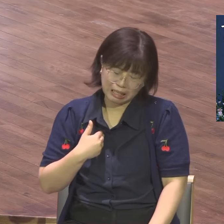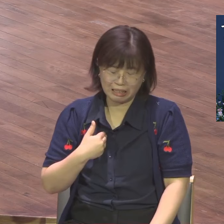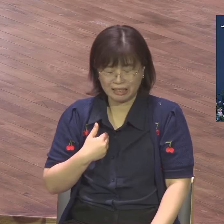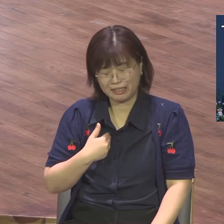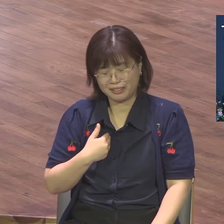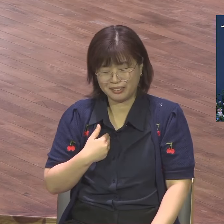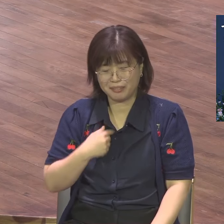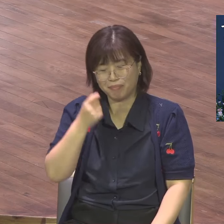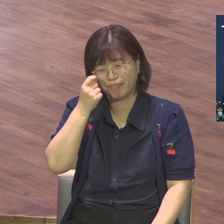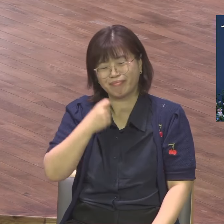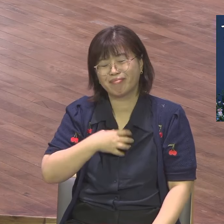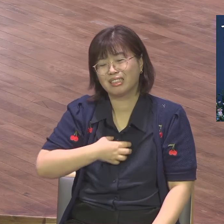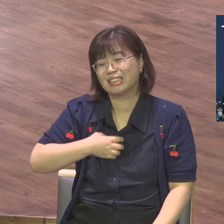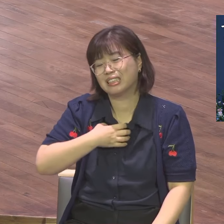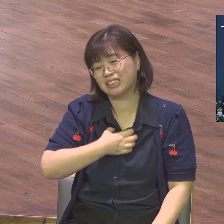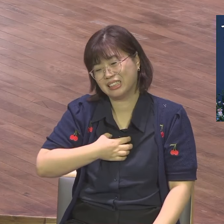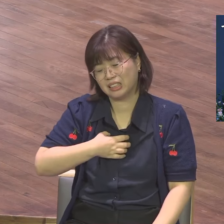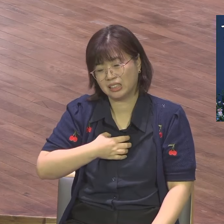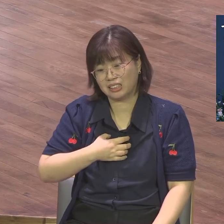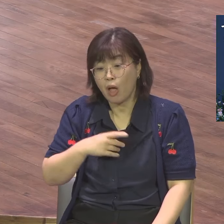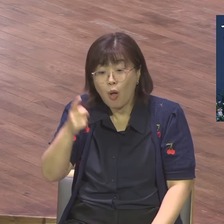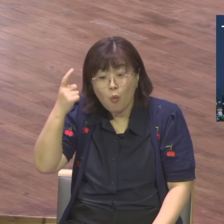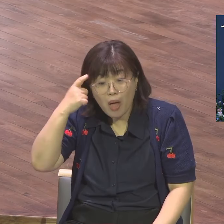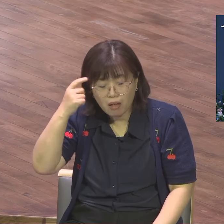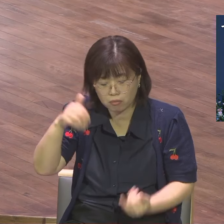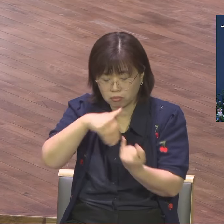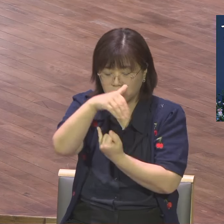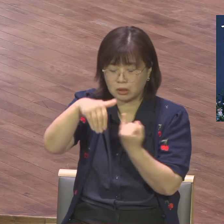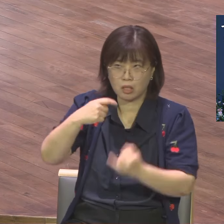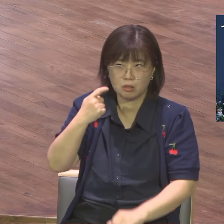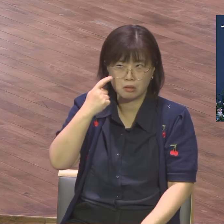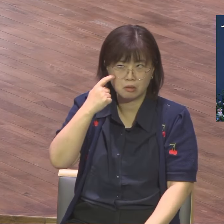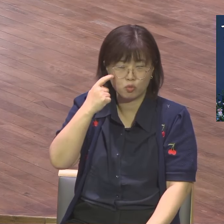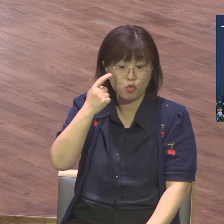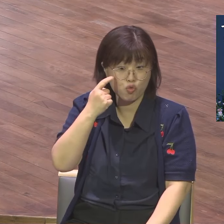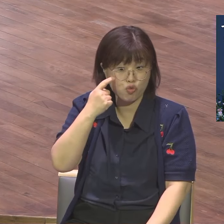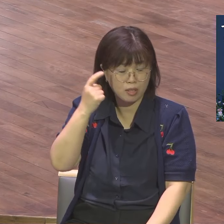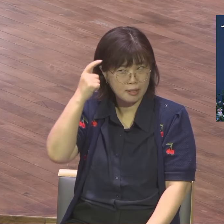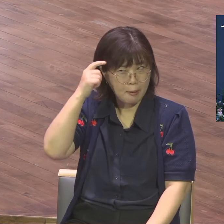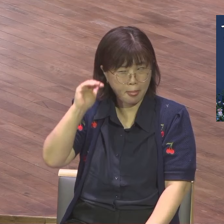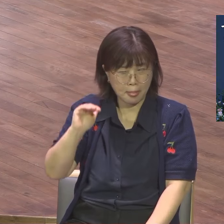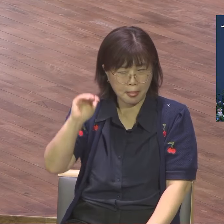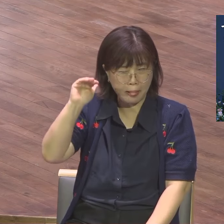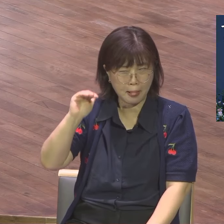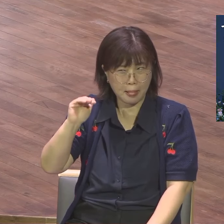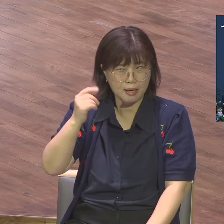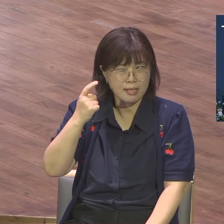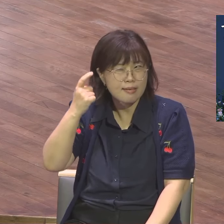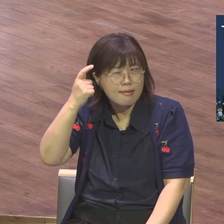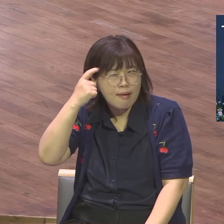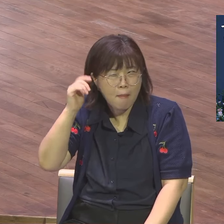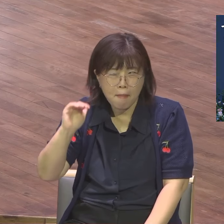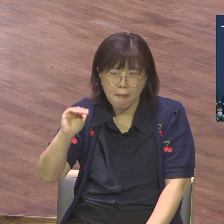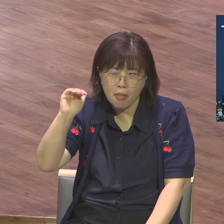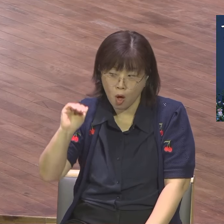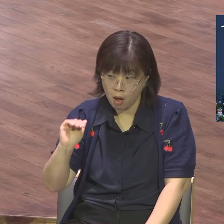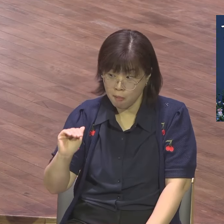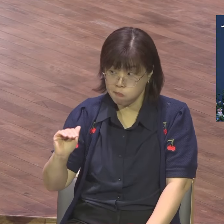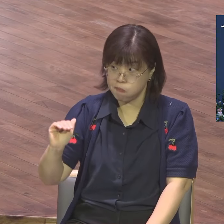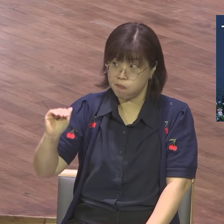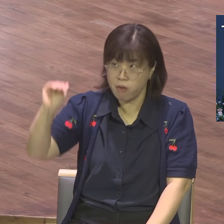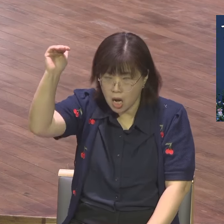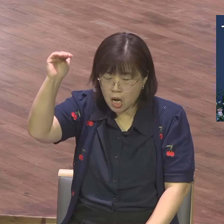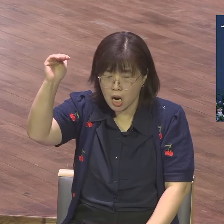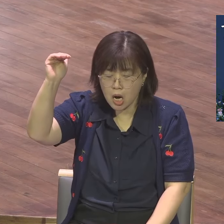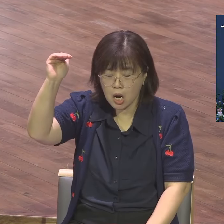기대치를 너무 높게 잡기 때문에 그러니까 나이가 먹어서 더 높이 잡아 자꾸 지 주제는 모르고